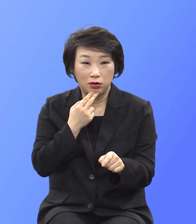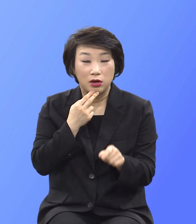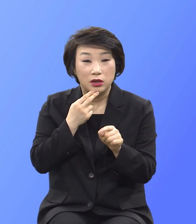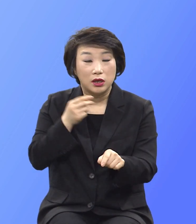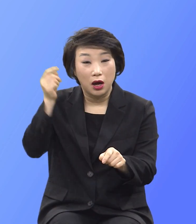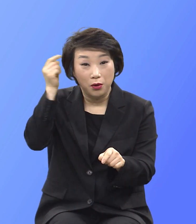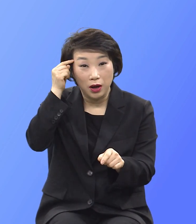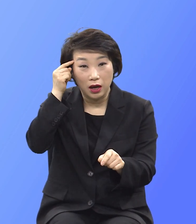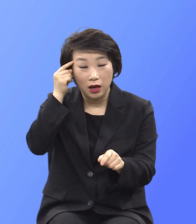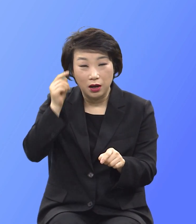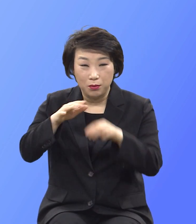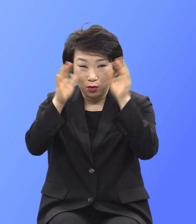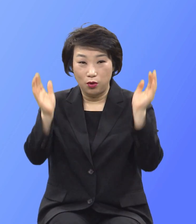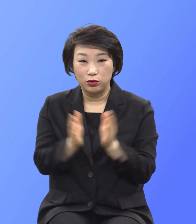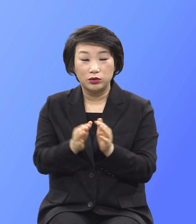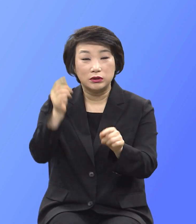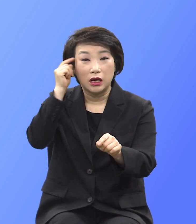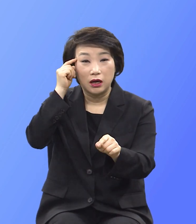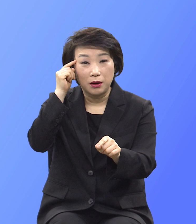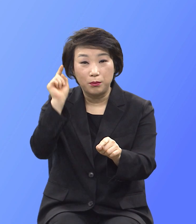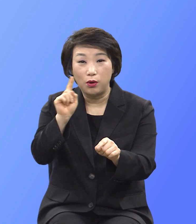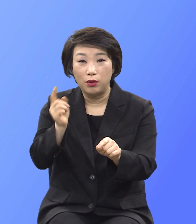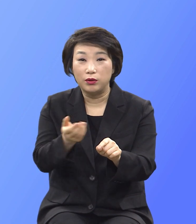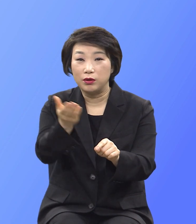이게 다 무슨 생각이요?